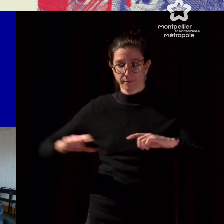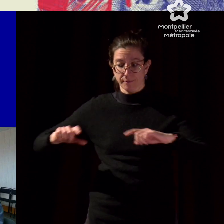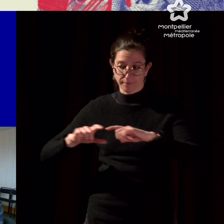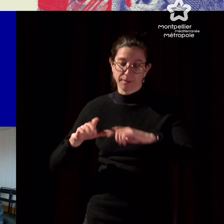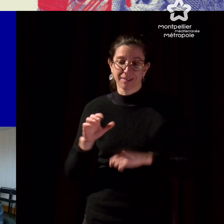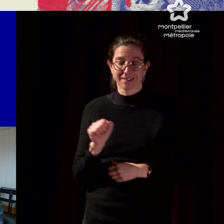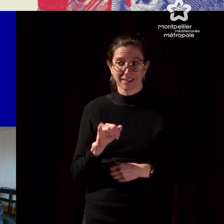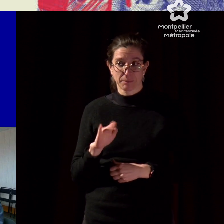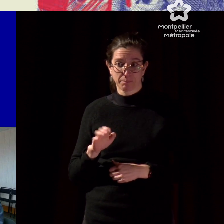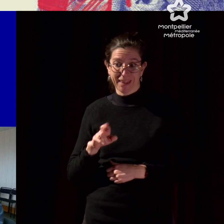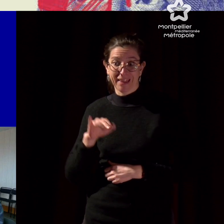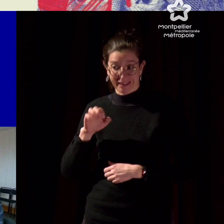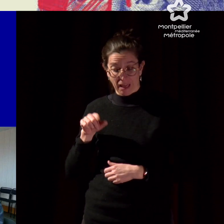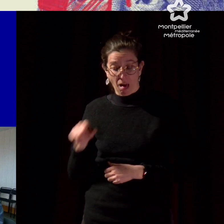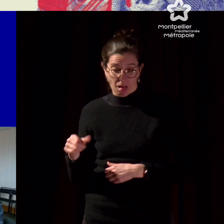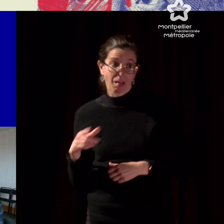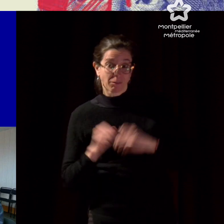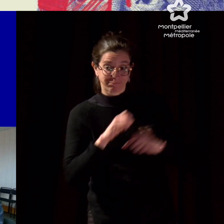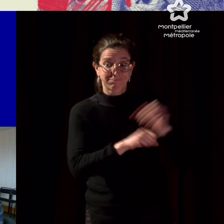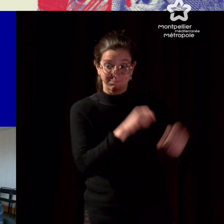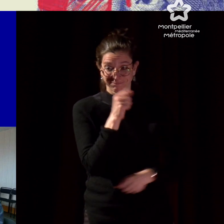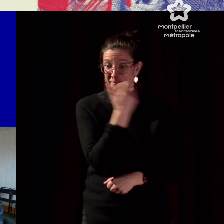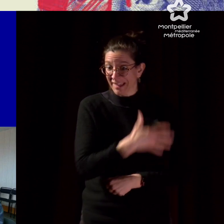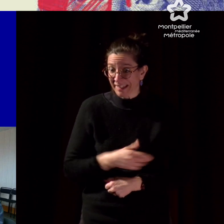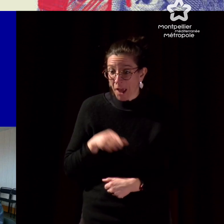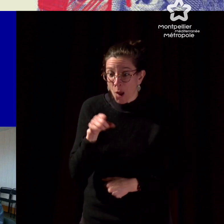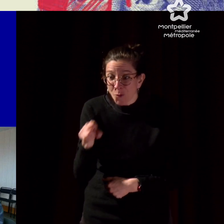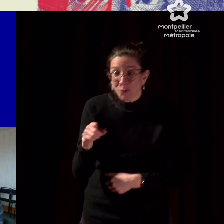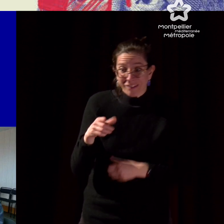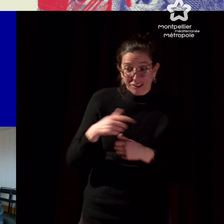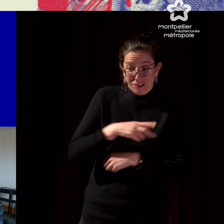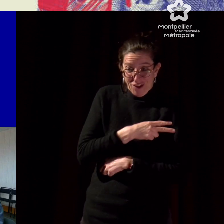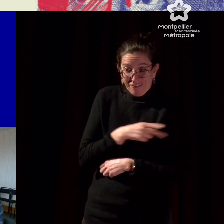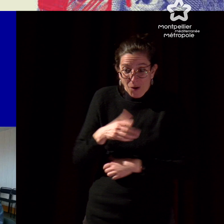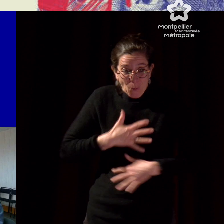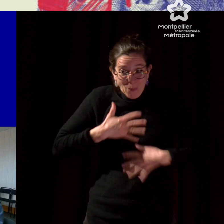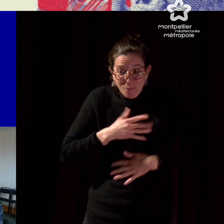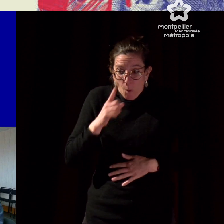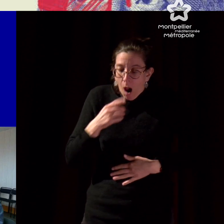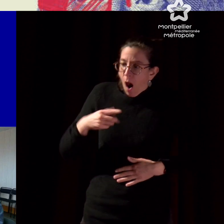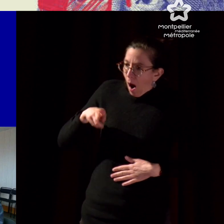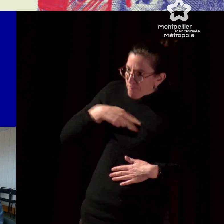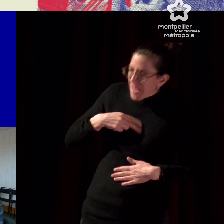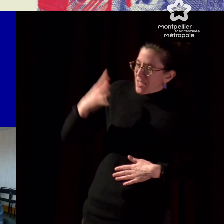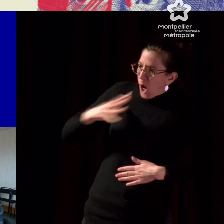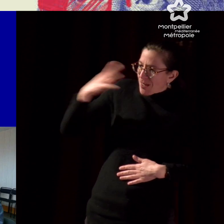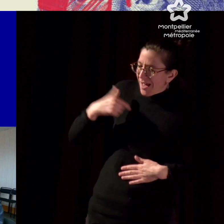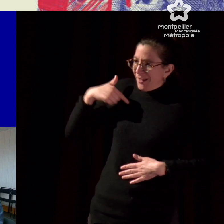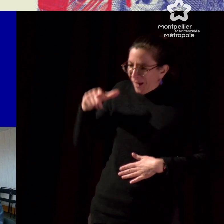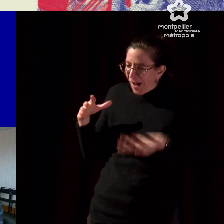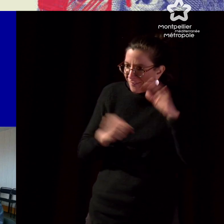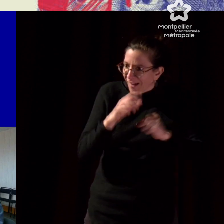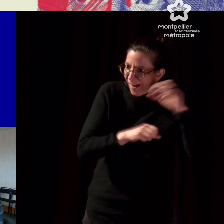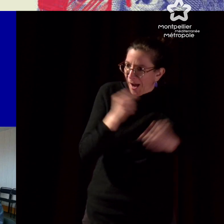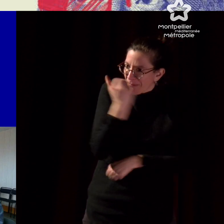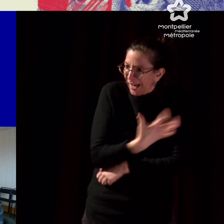l'Amérique. Alors là, lui, il était très content. C'est ses ancêtres qui ont colonisé l'Amérique. Donc jusque-là, ça allait bien. Il a dit, je vais vous